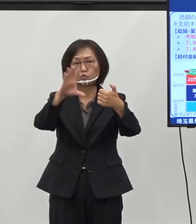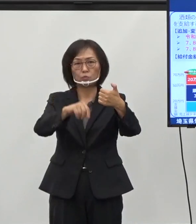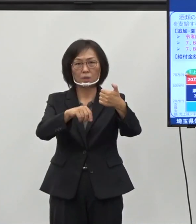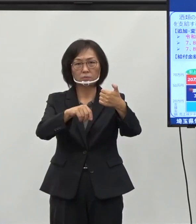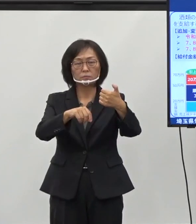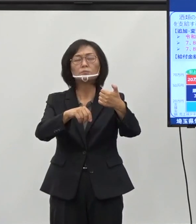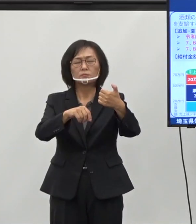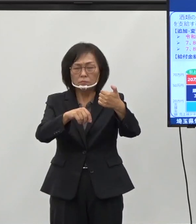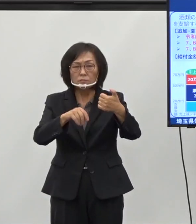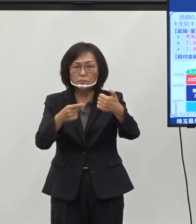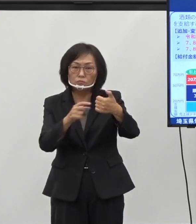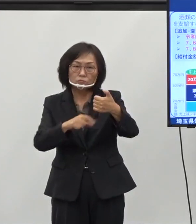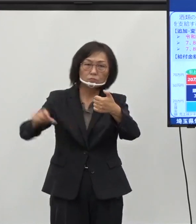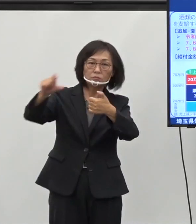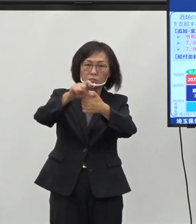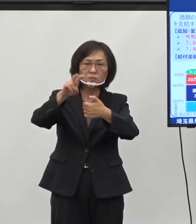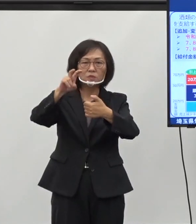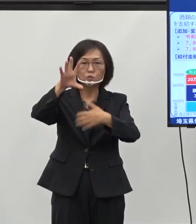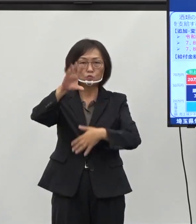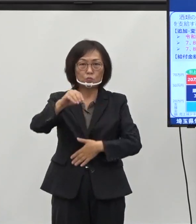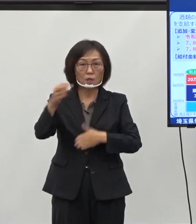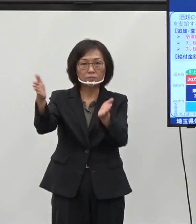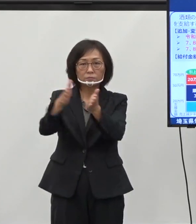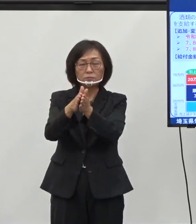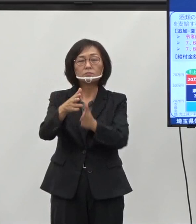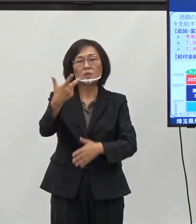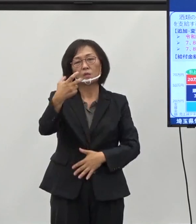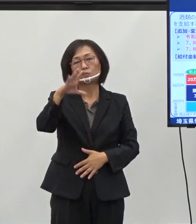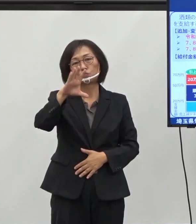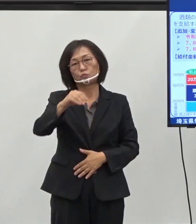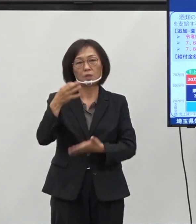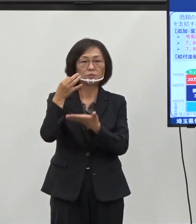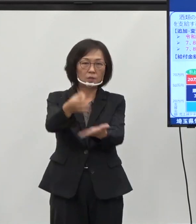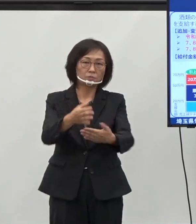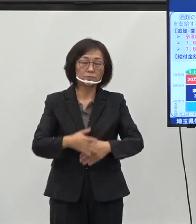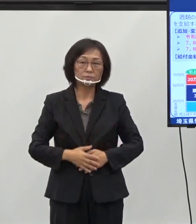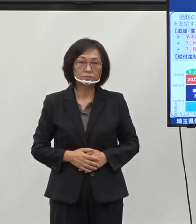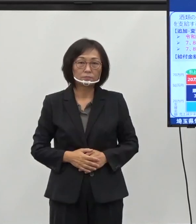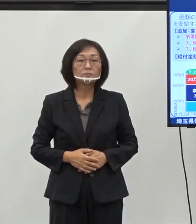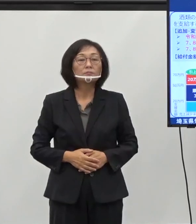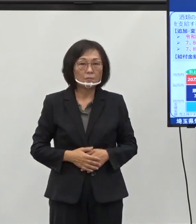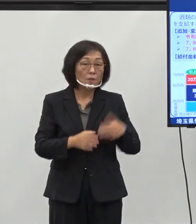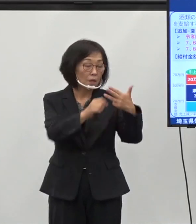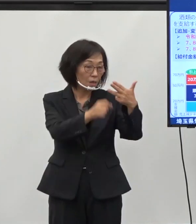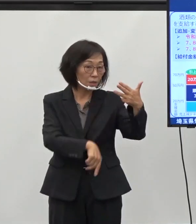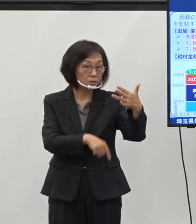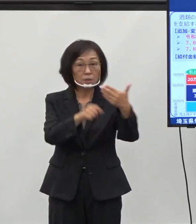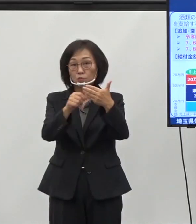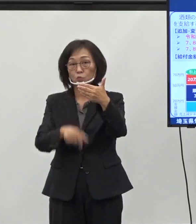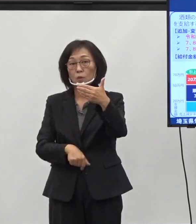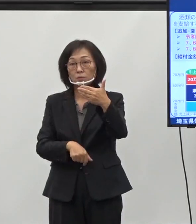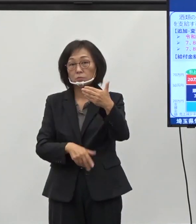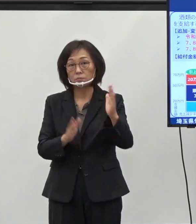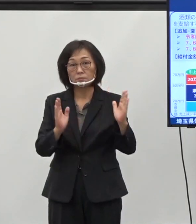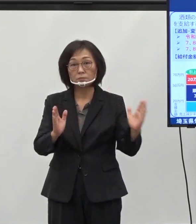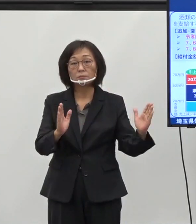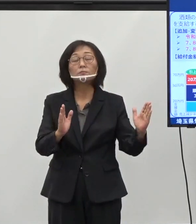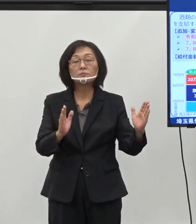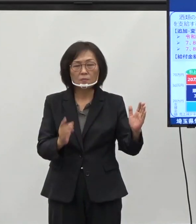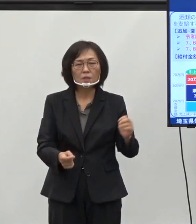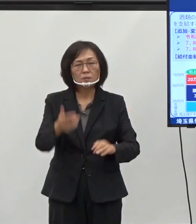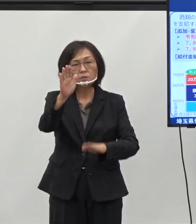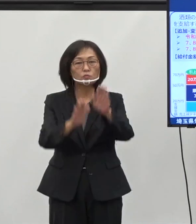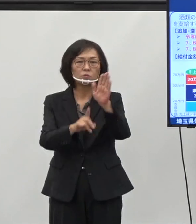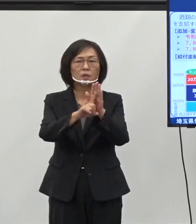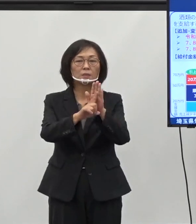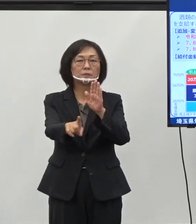さらに20万円追加して支給をいたします。次に、8月9月につきましては、緊急事態宣